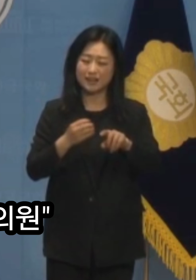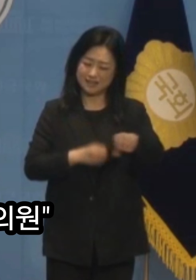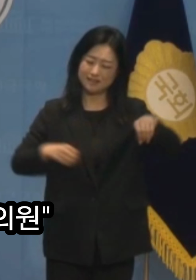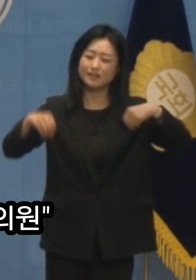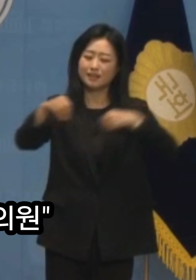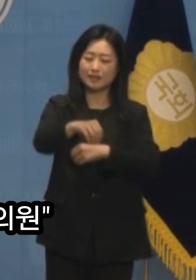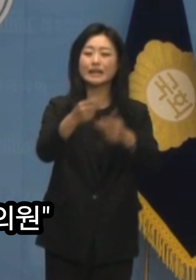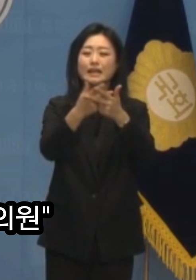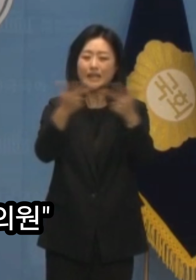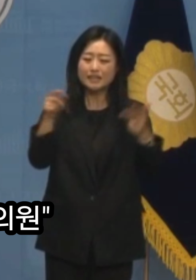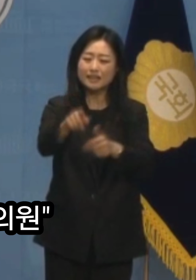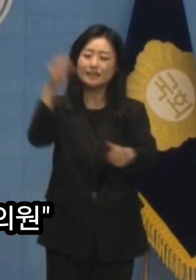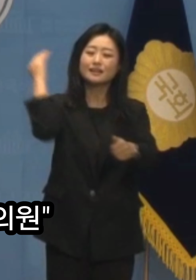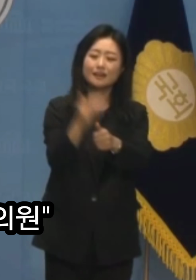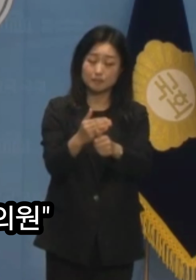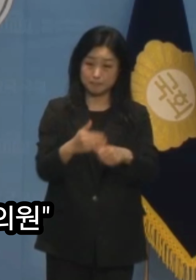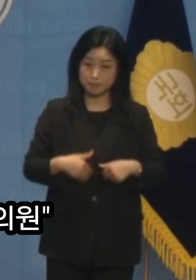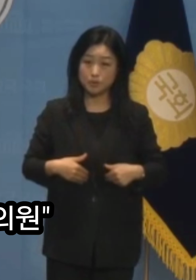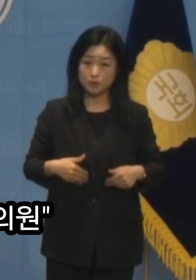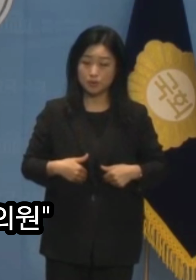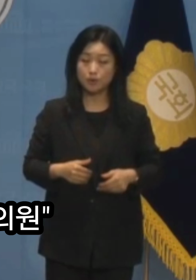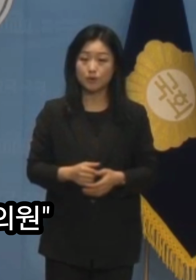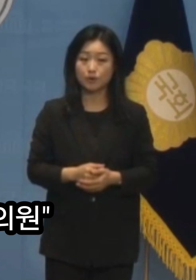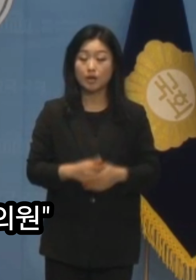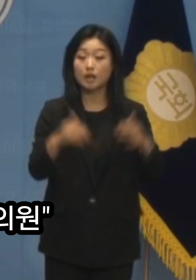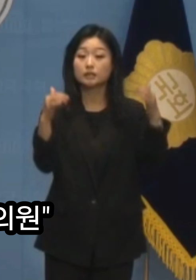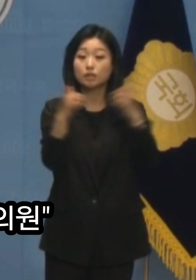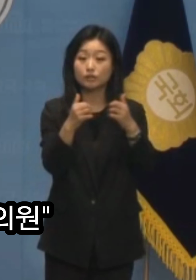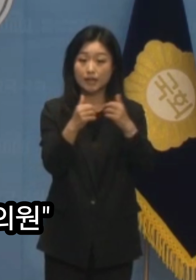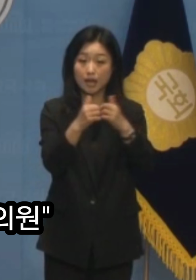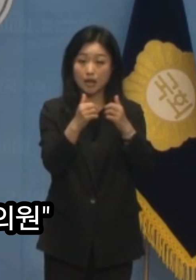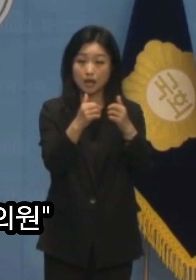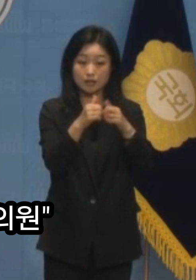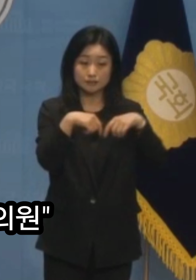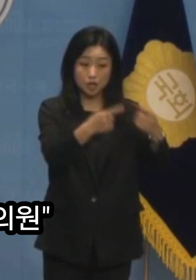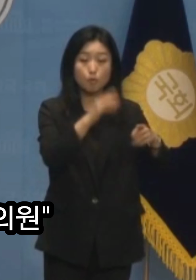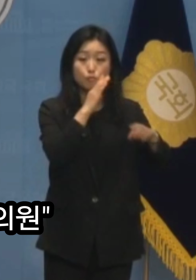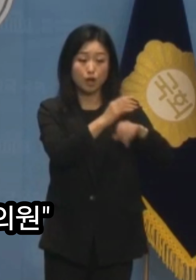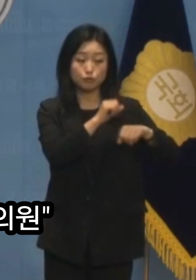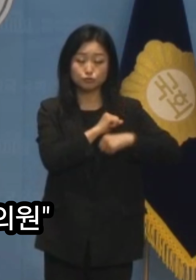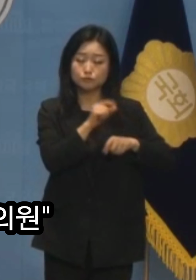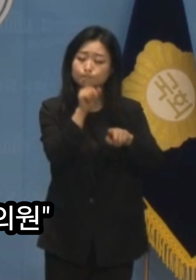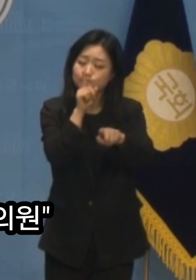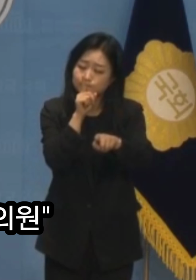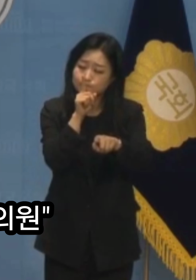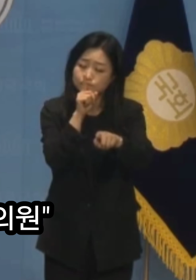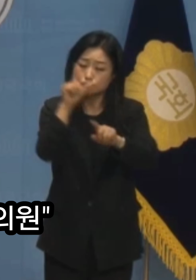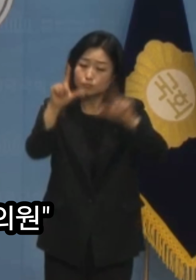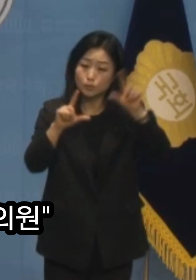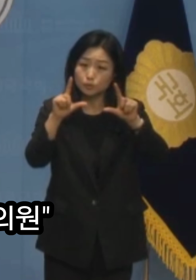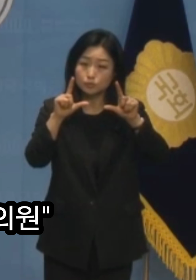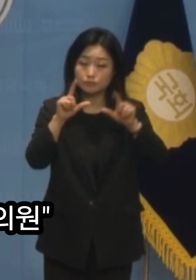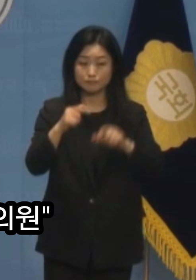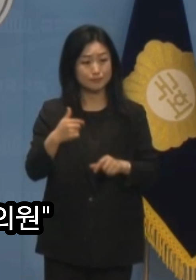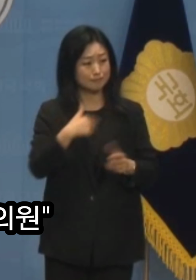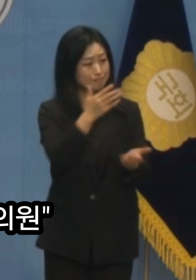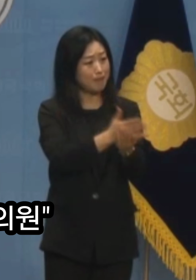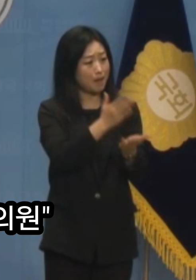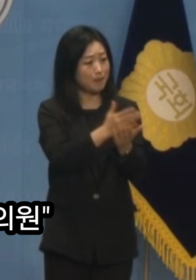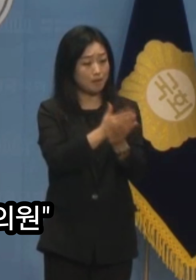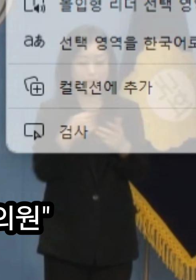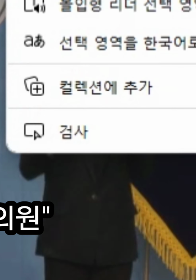국회의원은 이재명 대표 아닙니까 전쟁을 하러 가는 북한에게는 아무 말도 못하면서이를 막기 위한